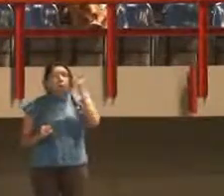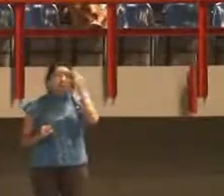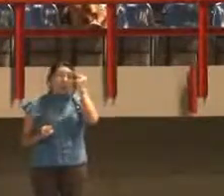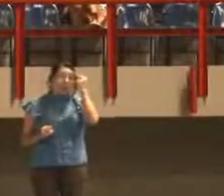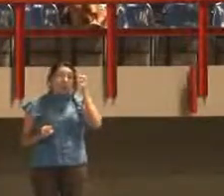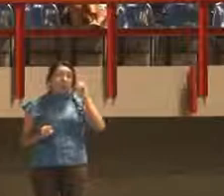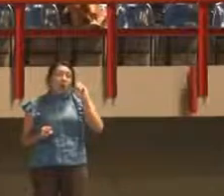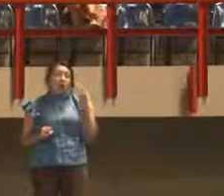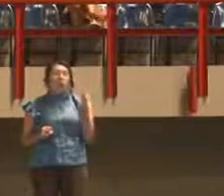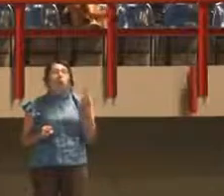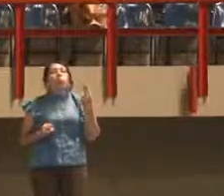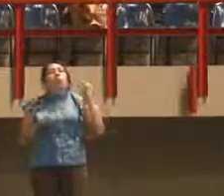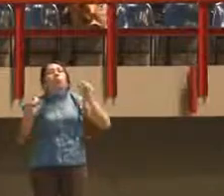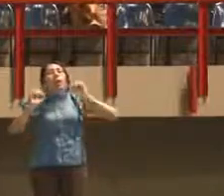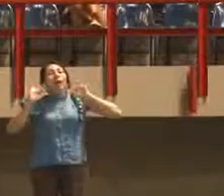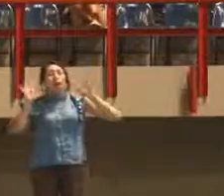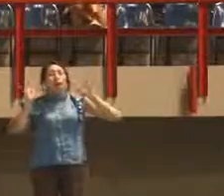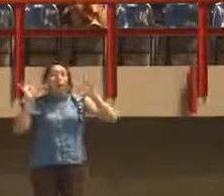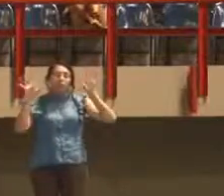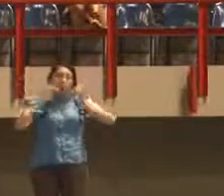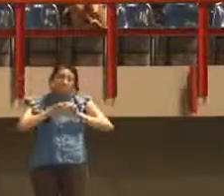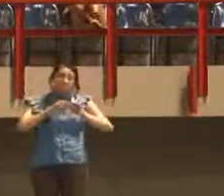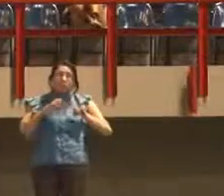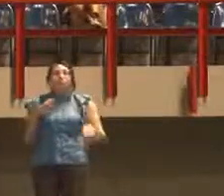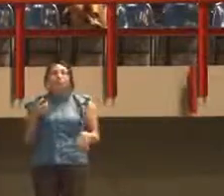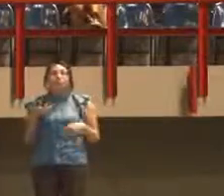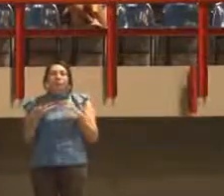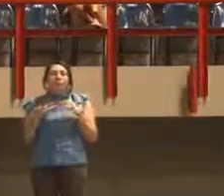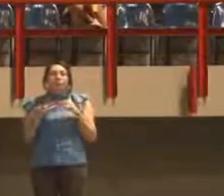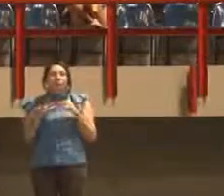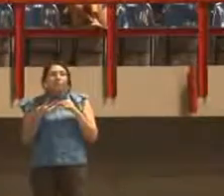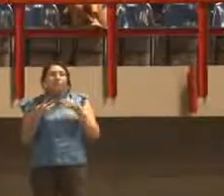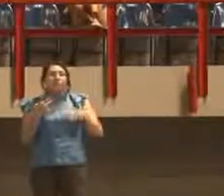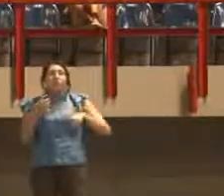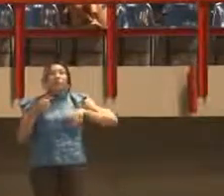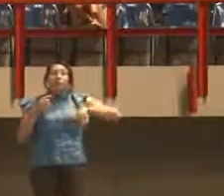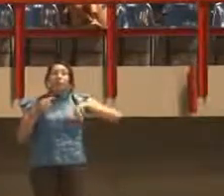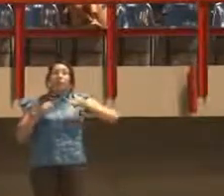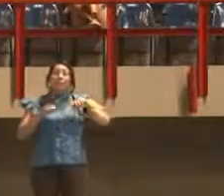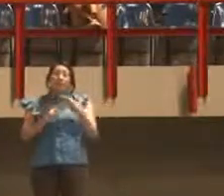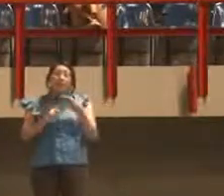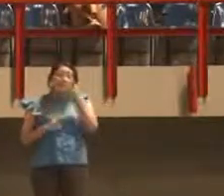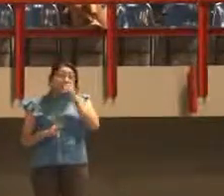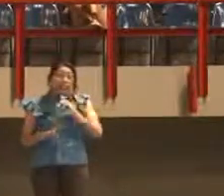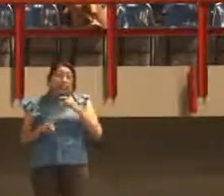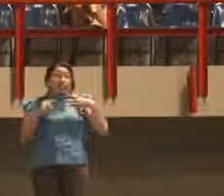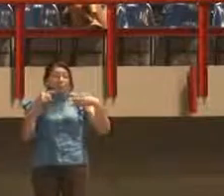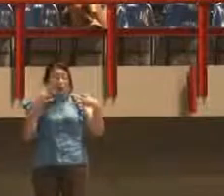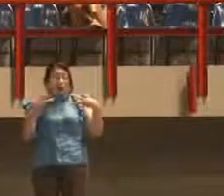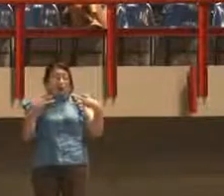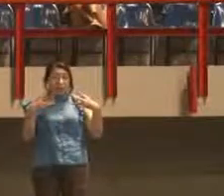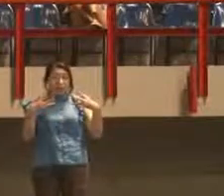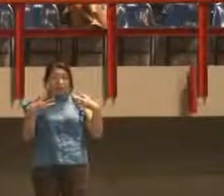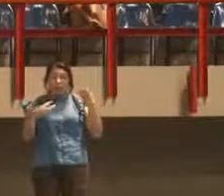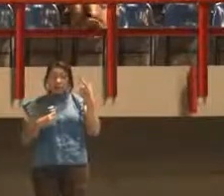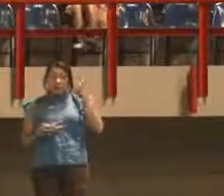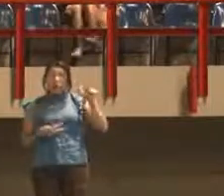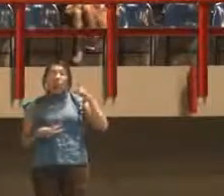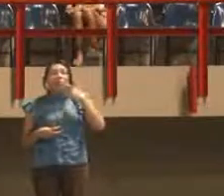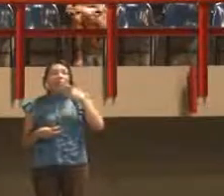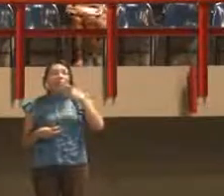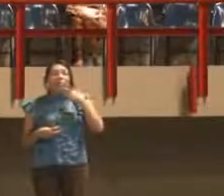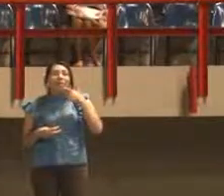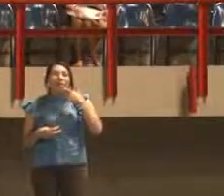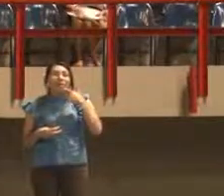3. Só o amarelo amarelo claro e amarelo escuro, 3 também, mas já são 6. O outro era o